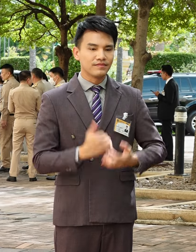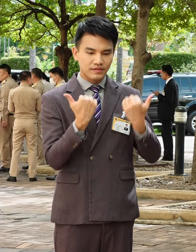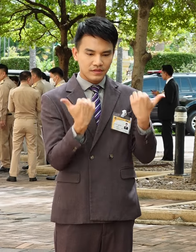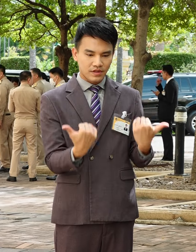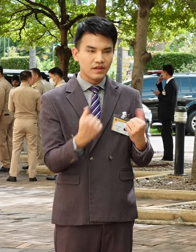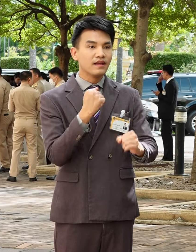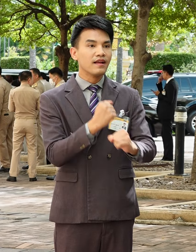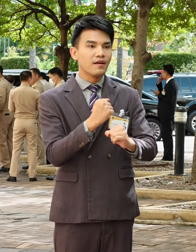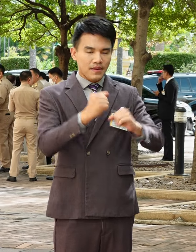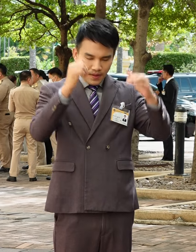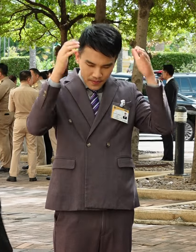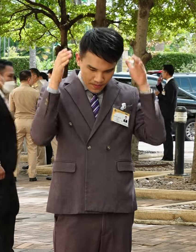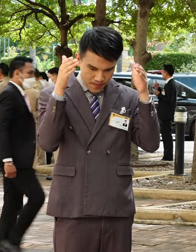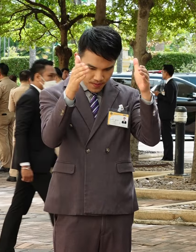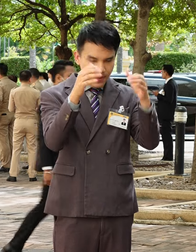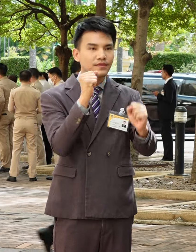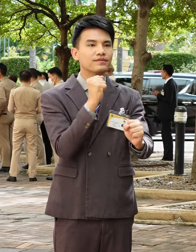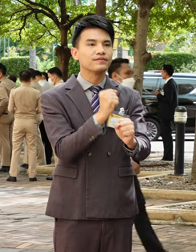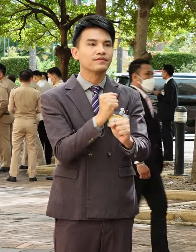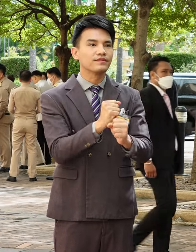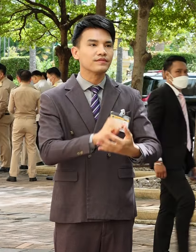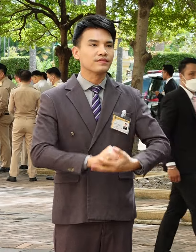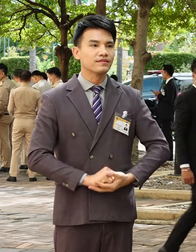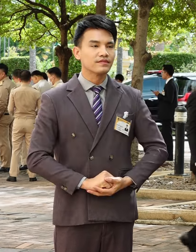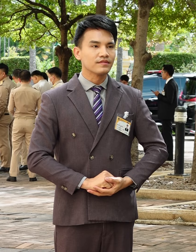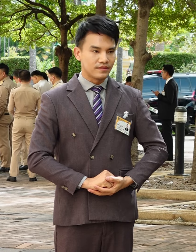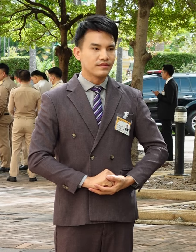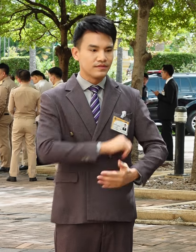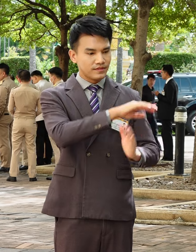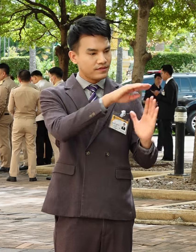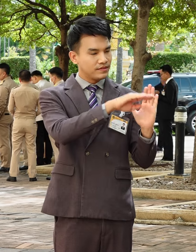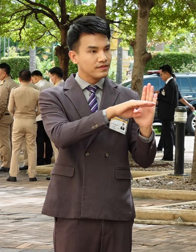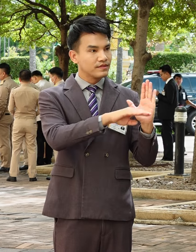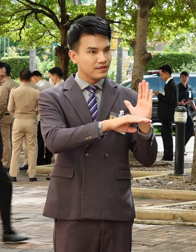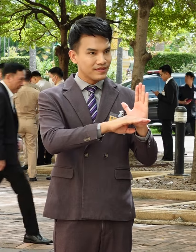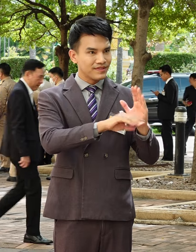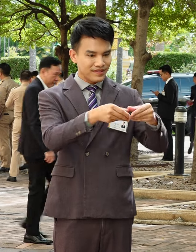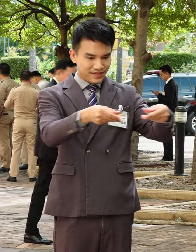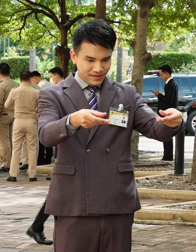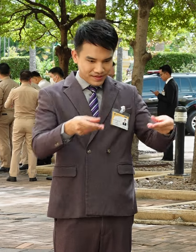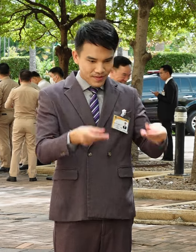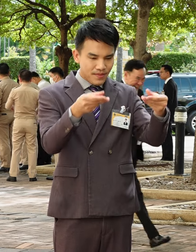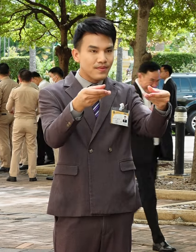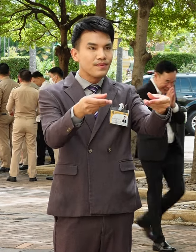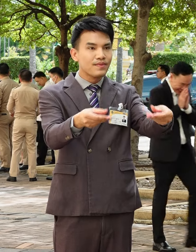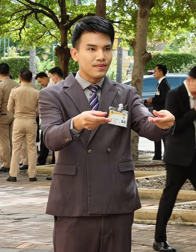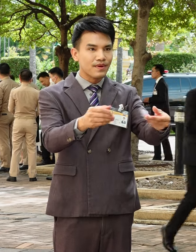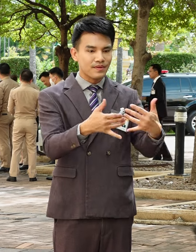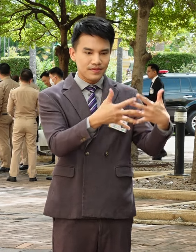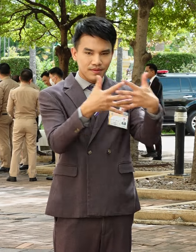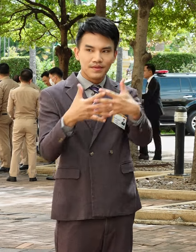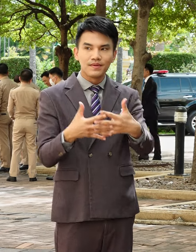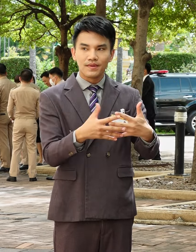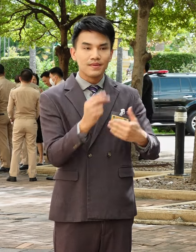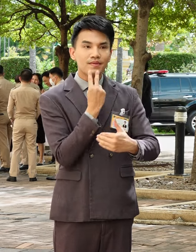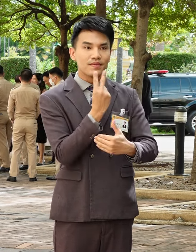ำงานกันอย่างเต็มที่นะครับแล้วก็ได้มีการรวบรวมรายงานที่เรียกว่าทิปรีพอร์ตนะครับให้กับทางสหรัฐอเมริกา